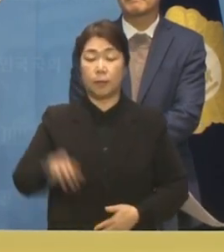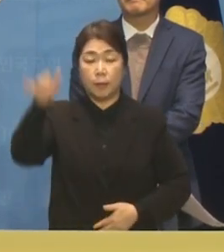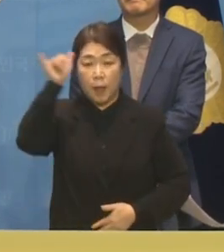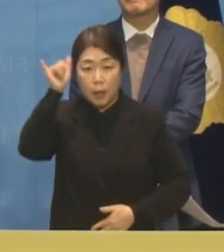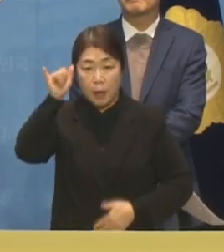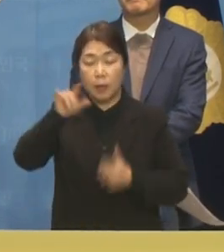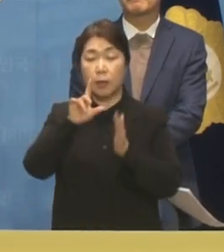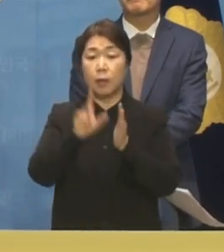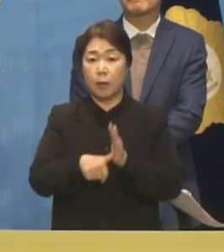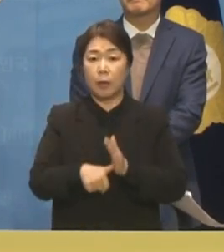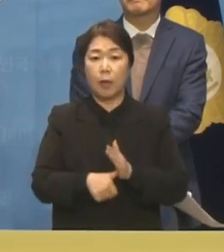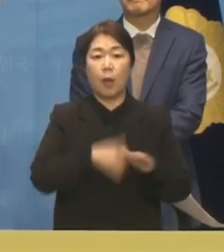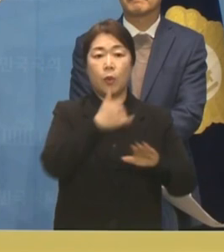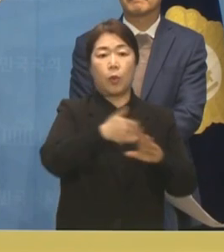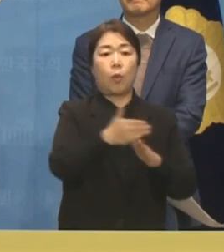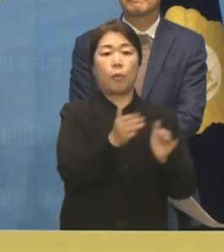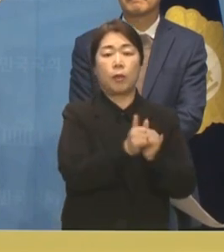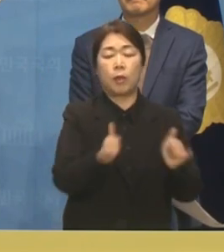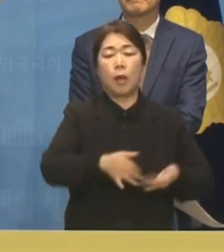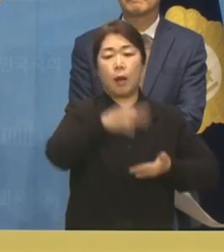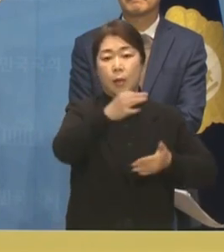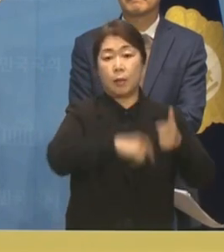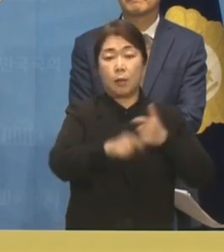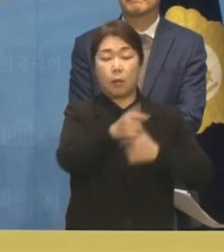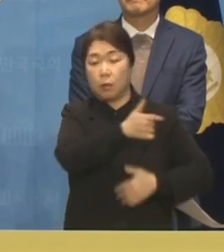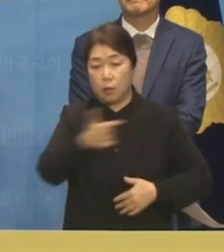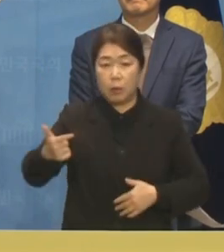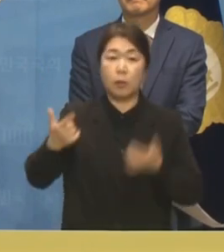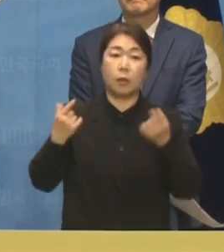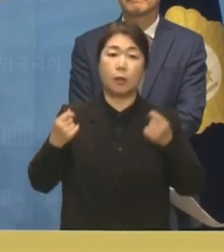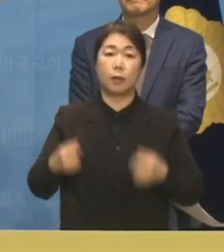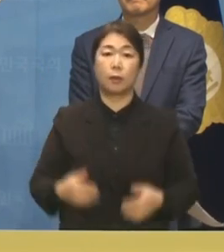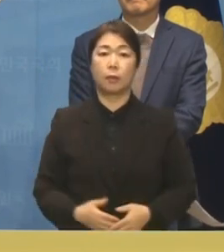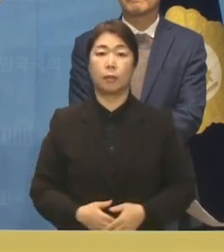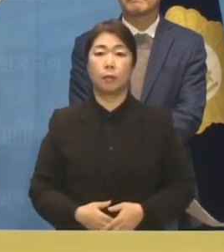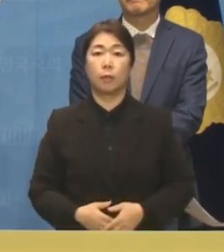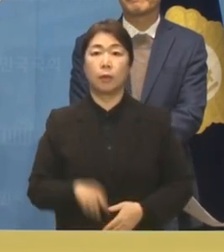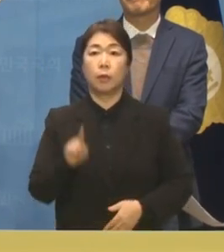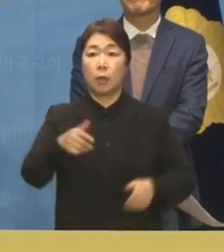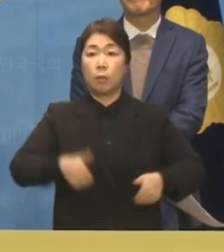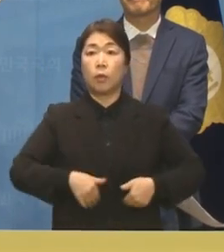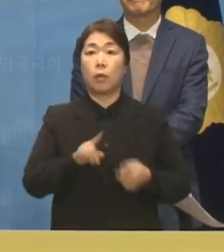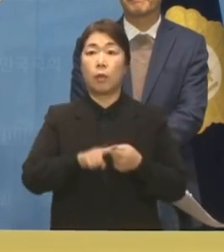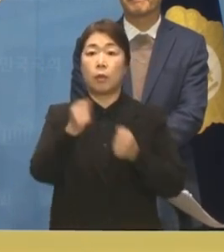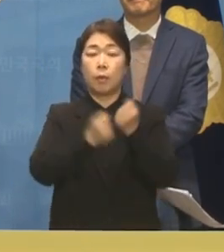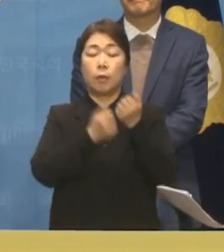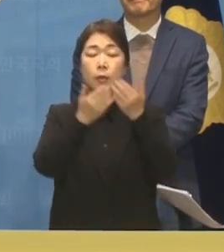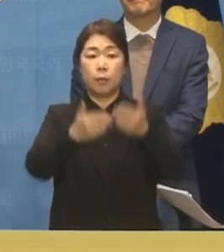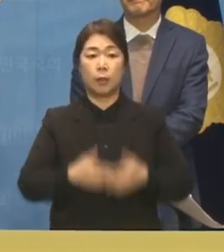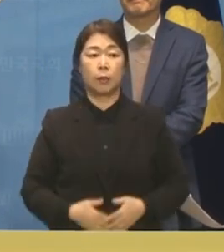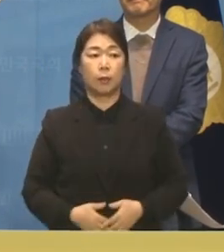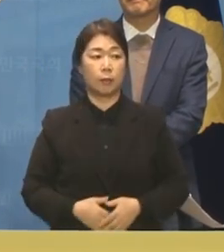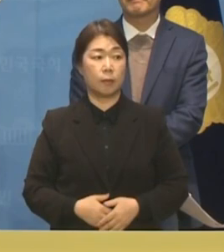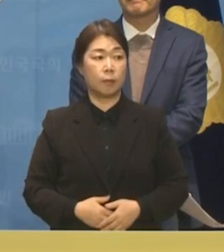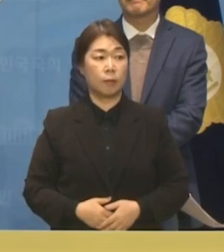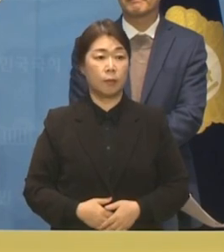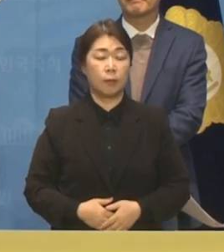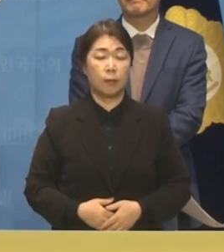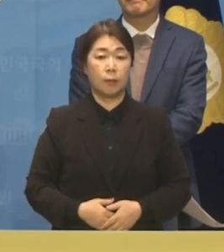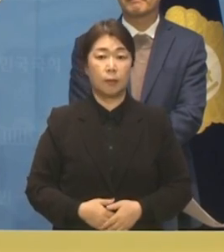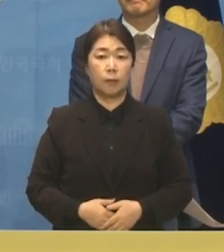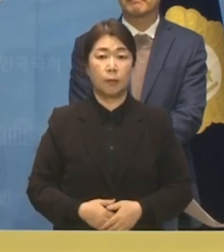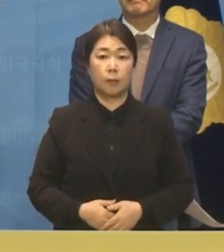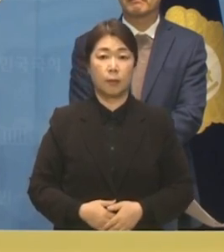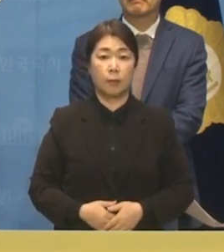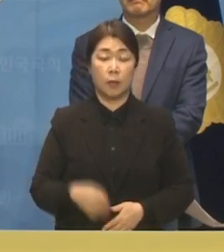농어민의 가치는 더욱더 더 커질 것이기 때문입니다. 그러면 그 필요성에 대해서 말씀드리도록 하겠습니다.